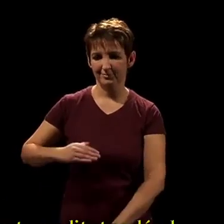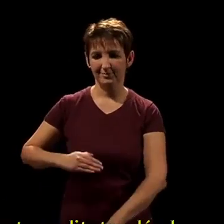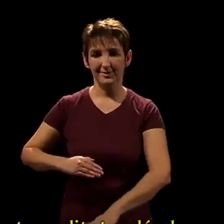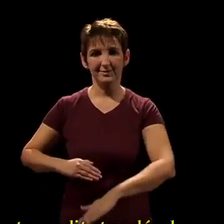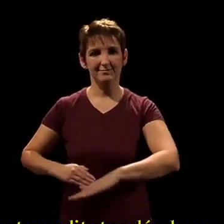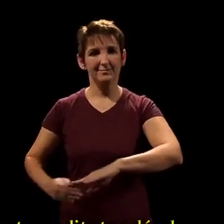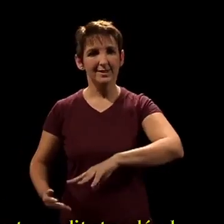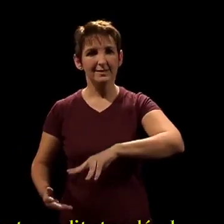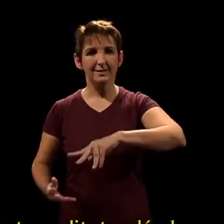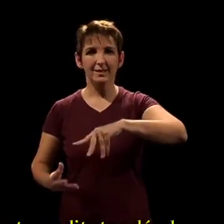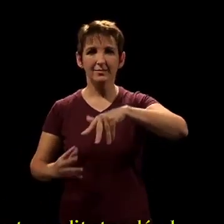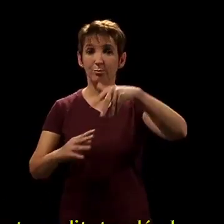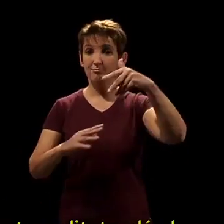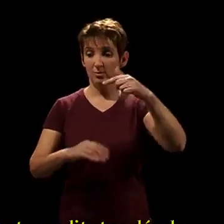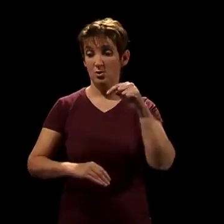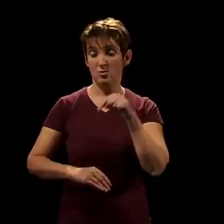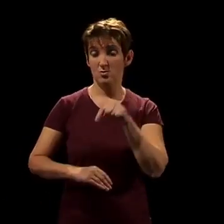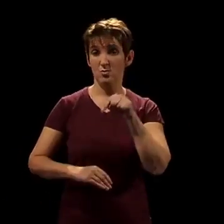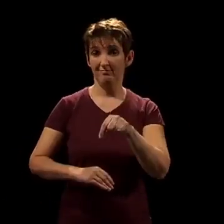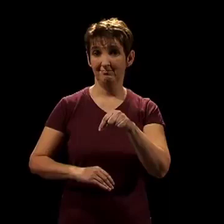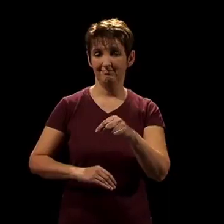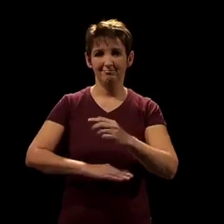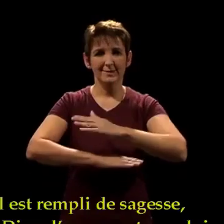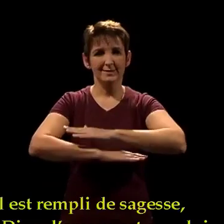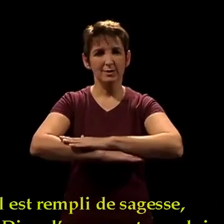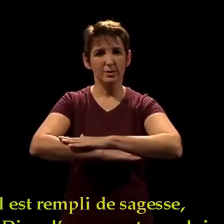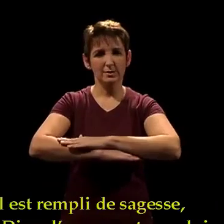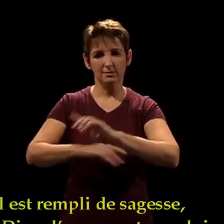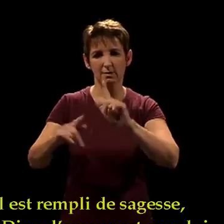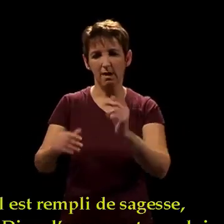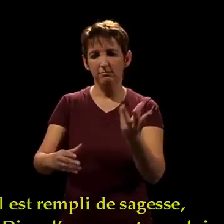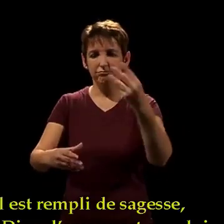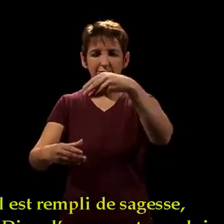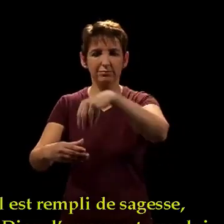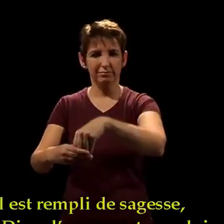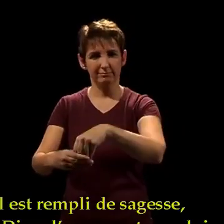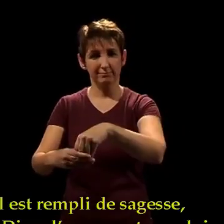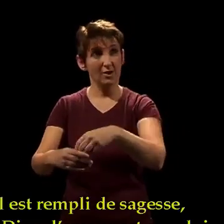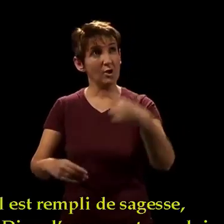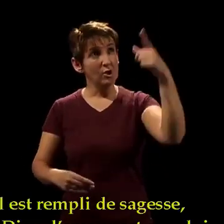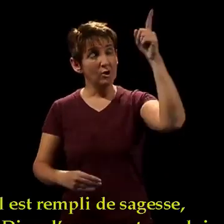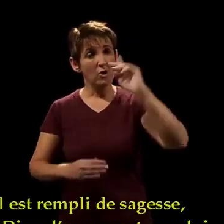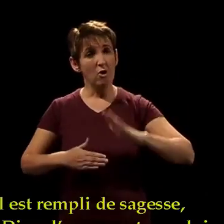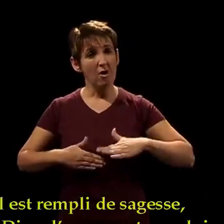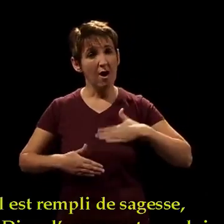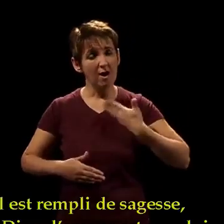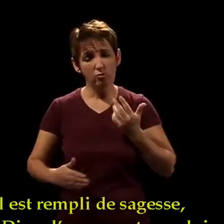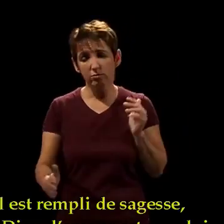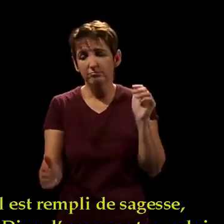L'enfant grandit et se développe. Il est rempli de sagesse et le Dieu d'amour